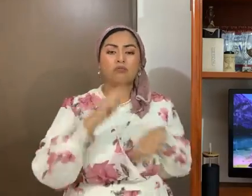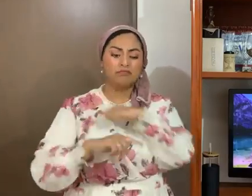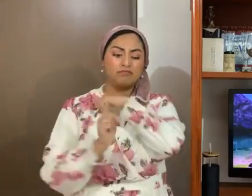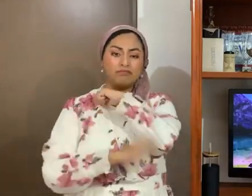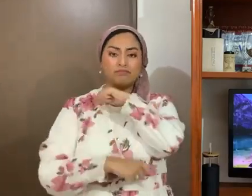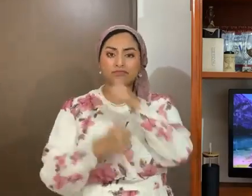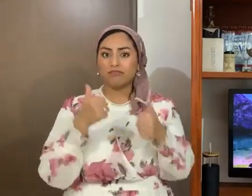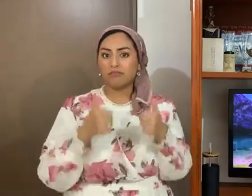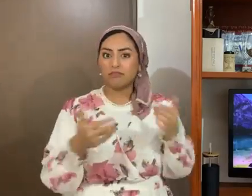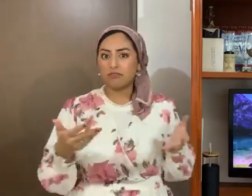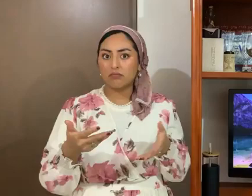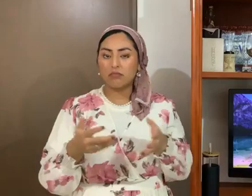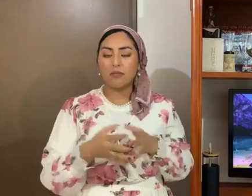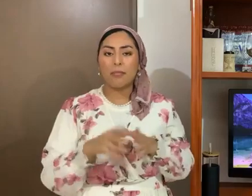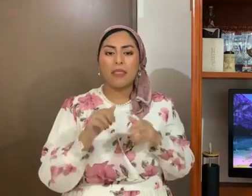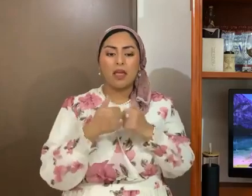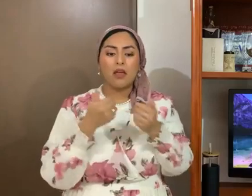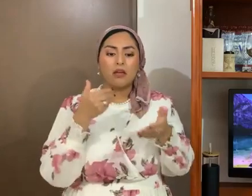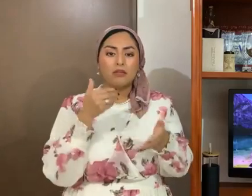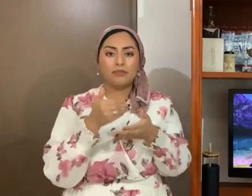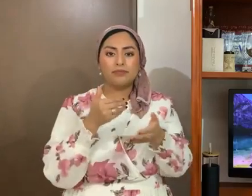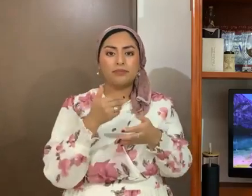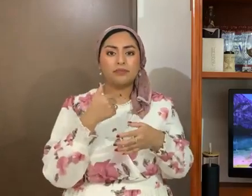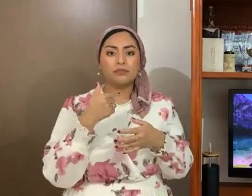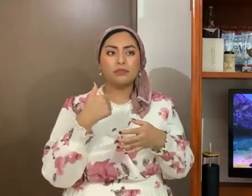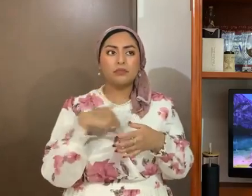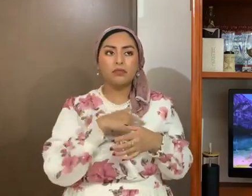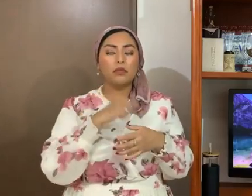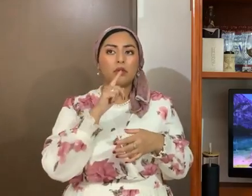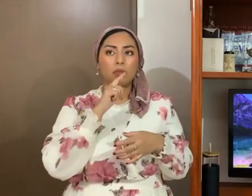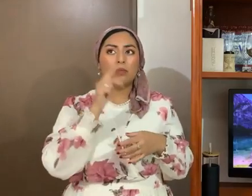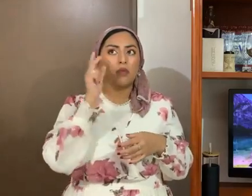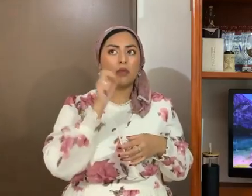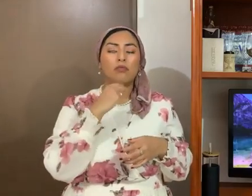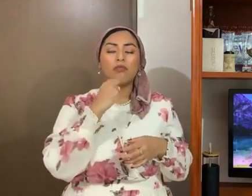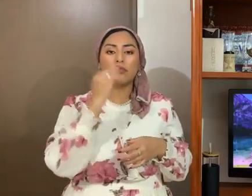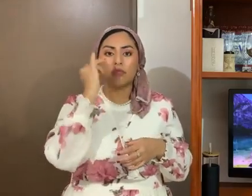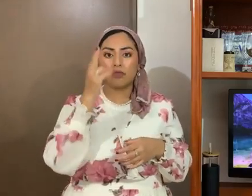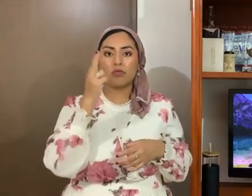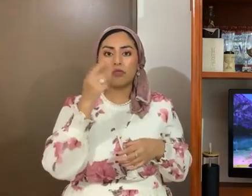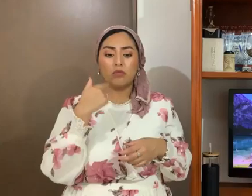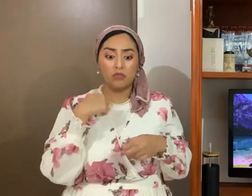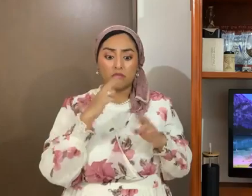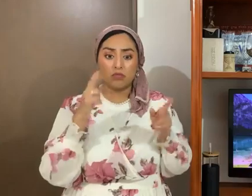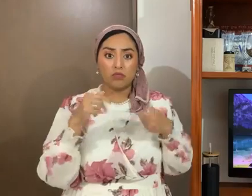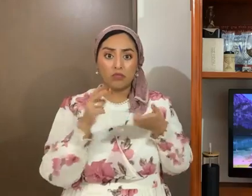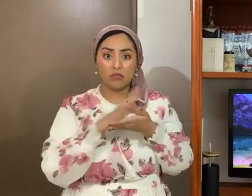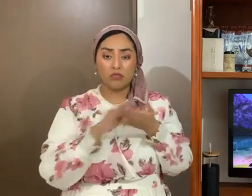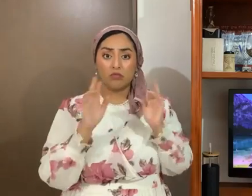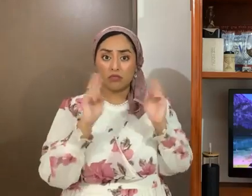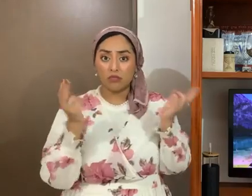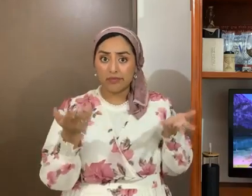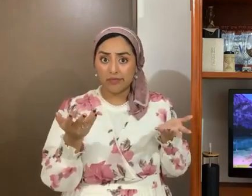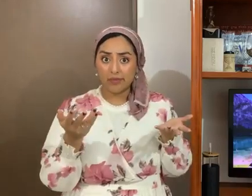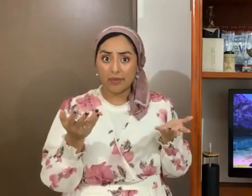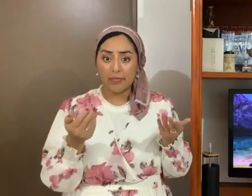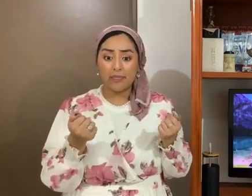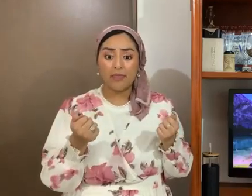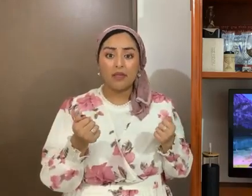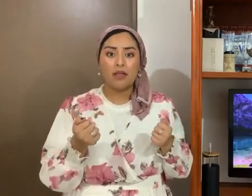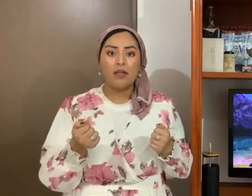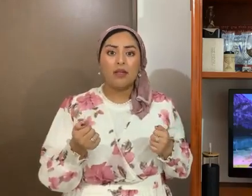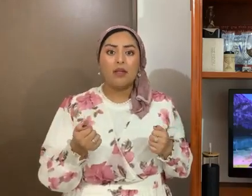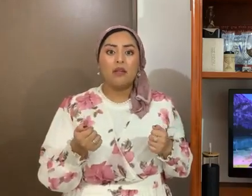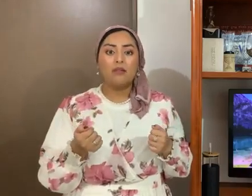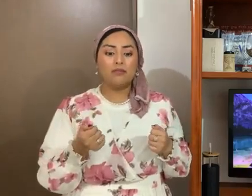juicio? ¿Qué tan cerca estamos de escuchar la voz de Yahweh? ¿Estamos santificados? ¿Ya estamos a punto en